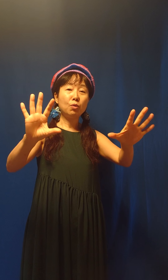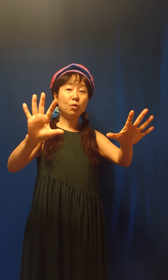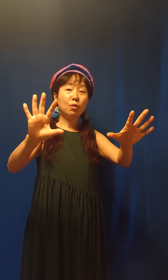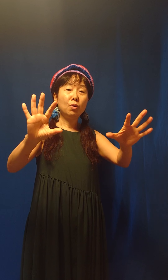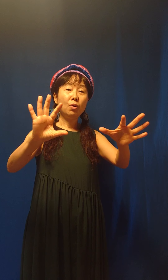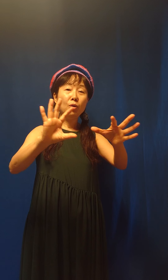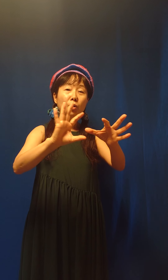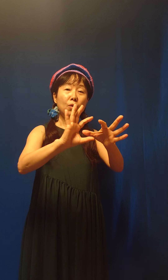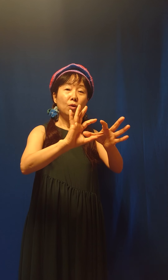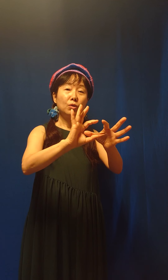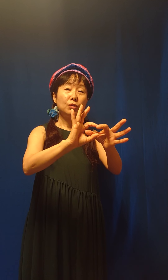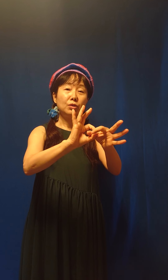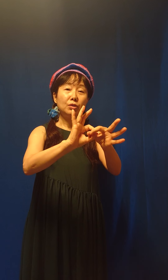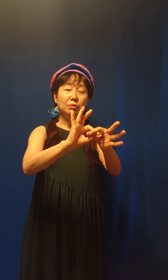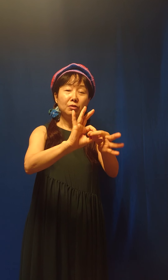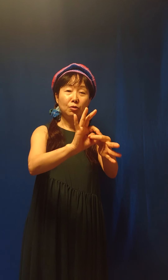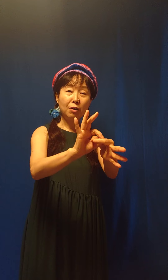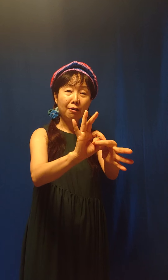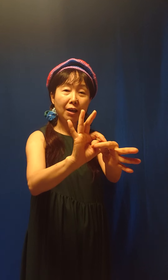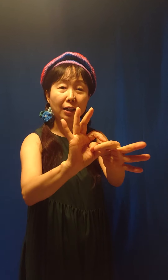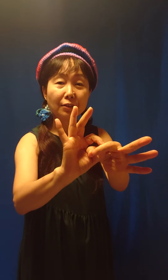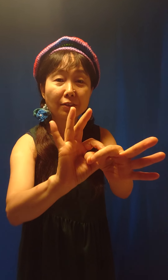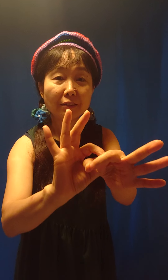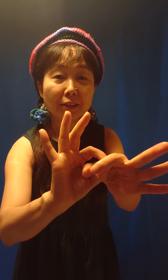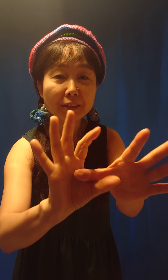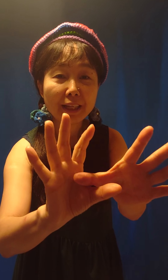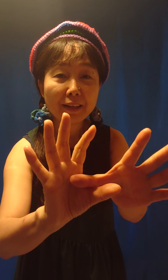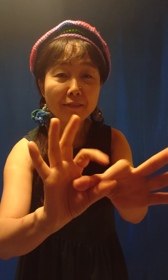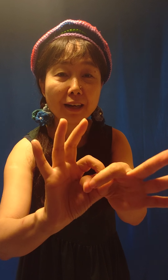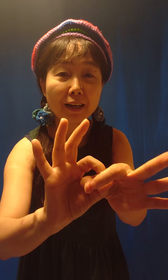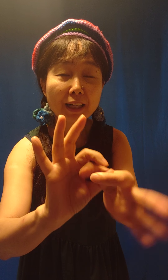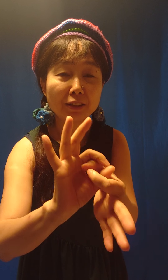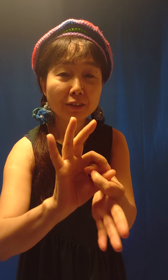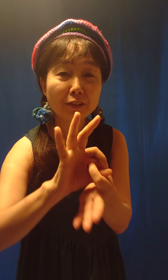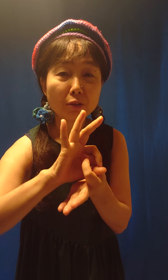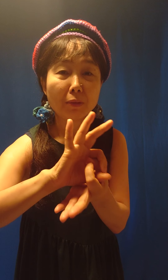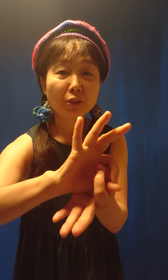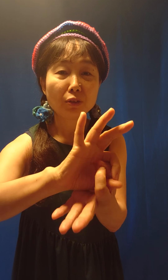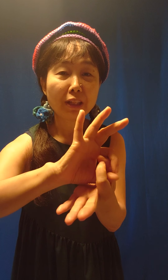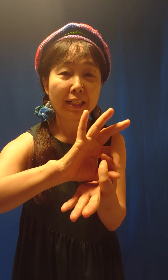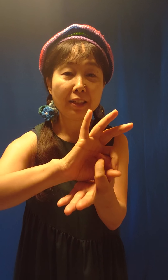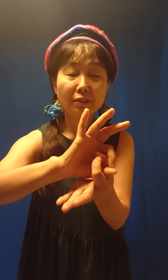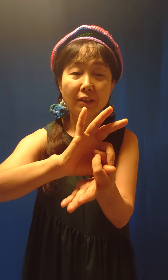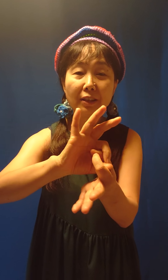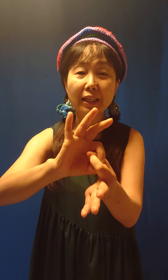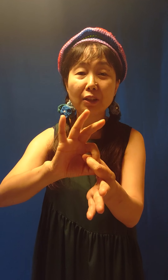う輪っか作るんですね。輪っか作ると、まあちょっとやりにくいんだけど、